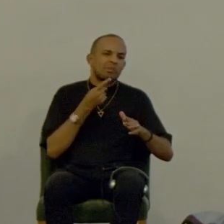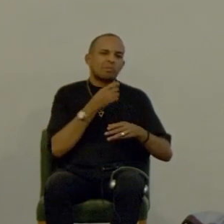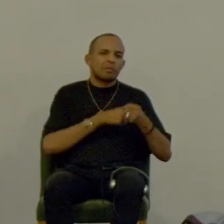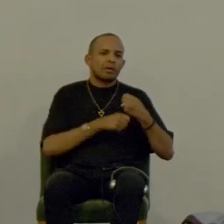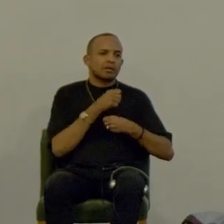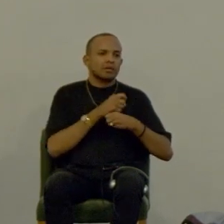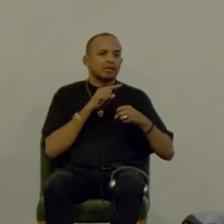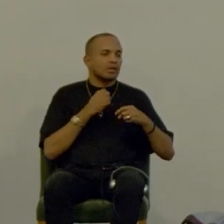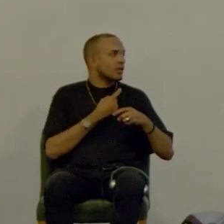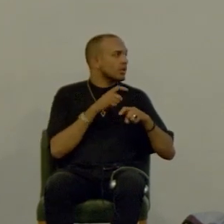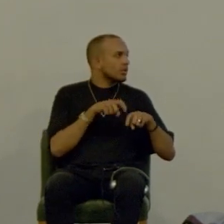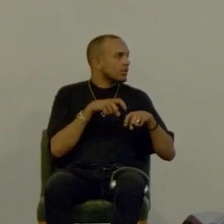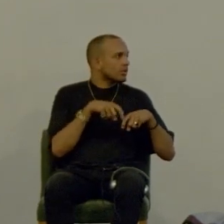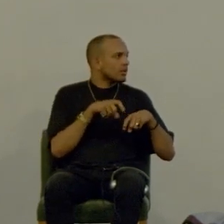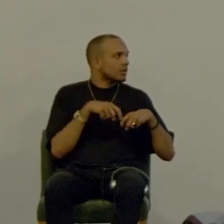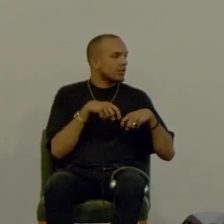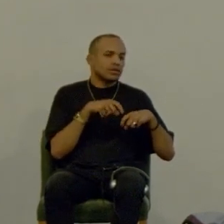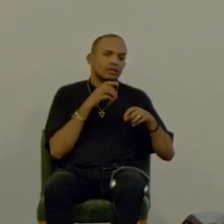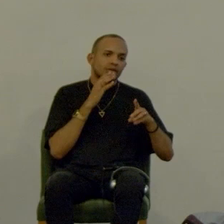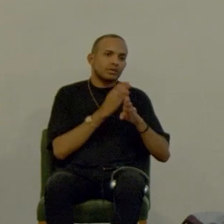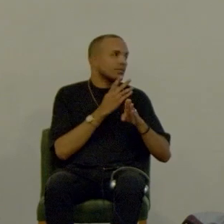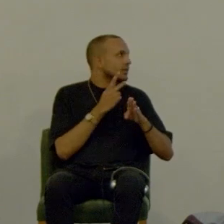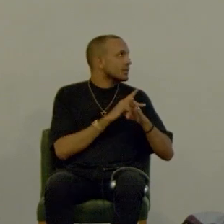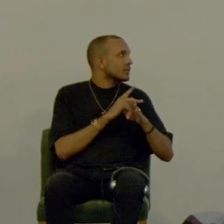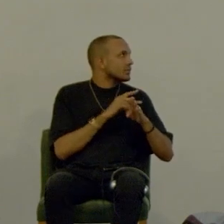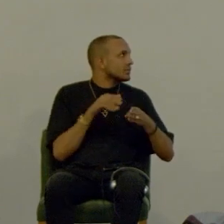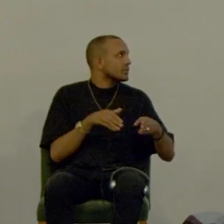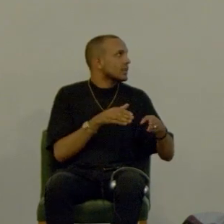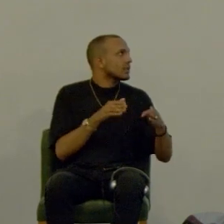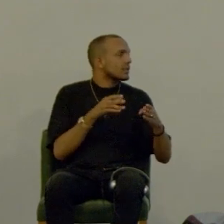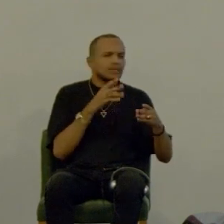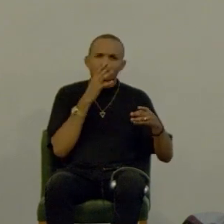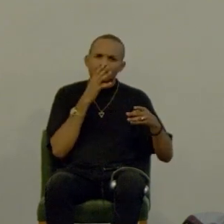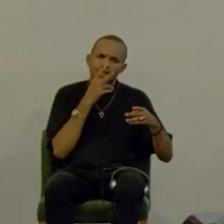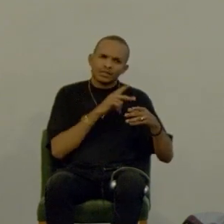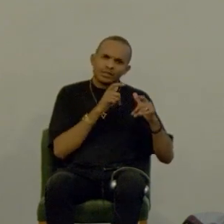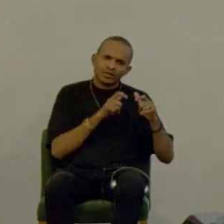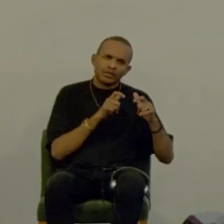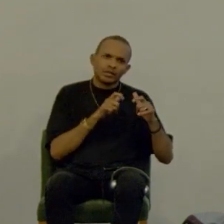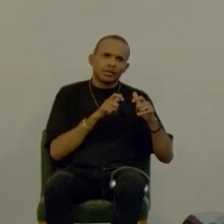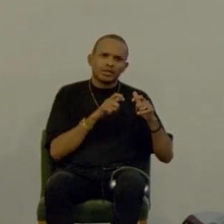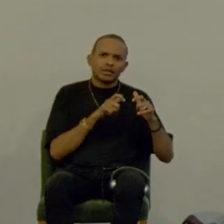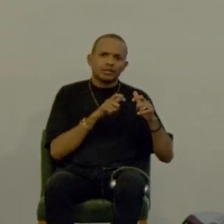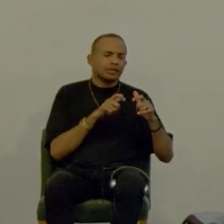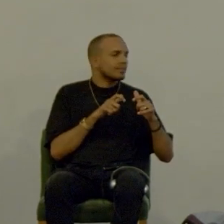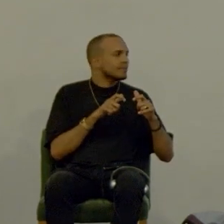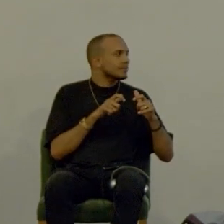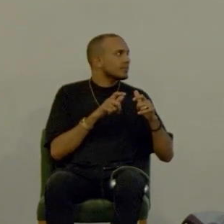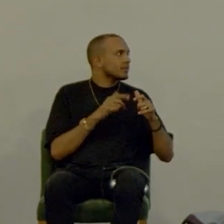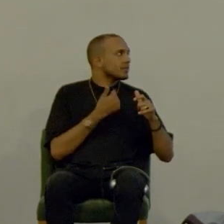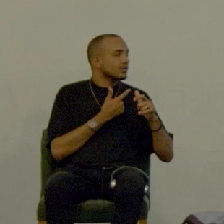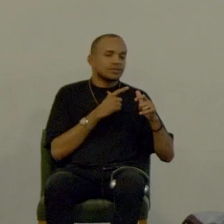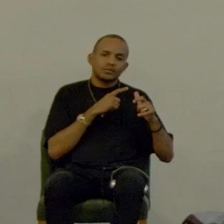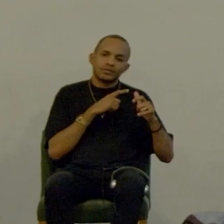antiguidade. Nós escavamos esse sítio, nós datamos essa estrada. O que é interessante nessa região? A gente tem nós temos